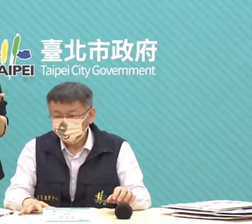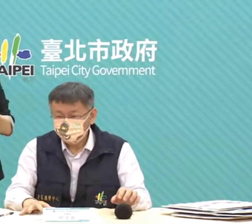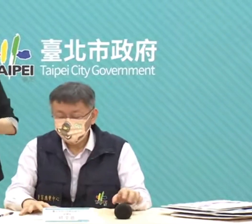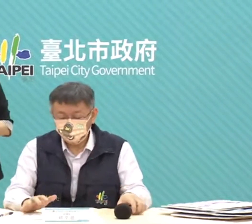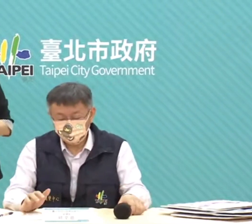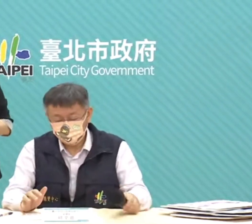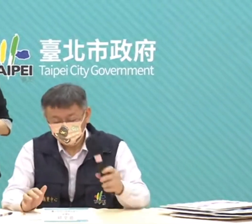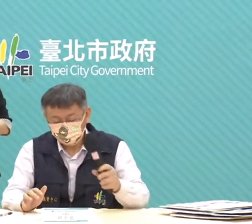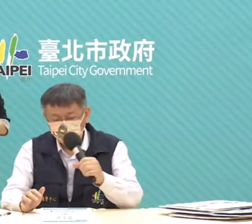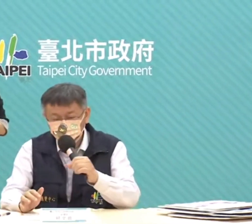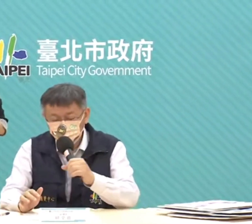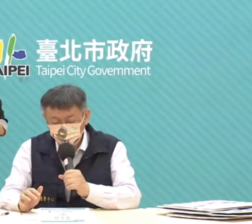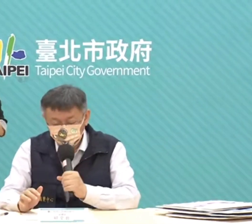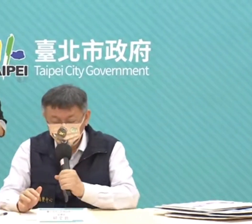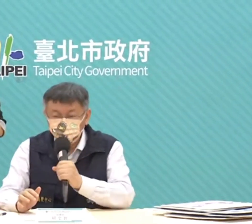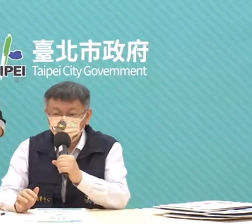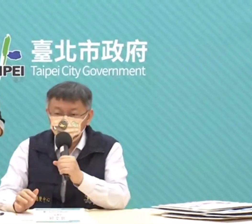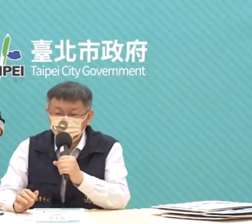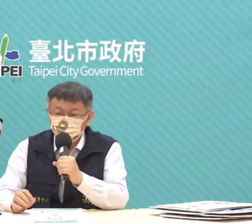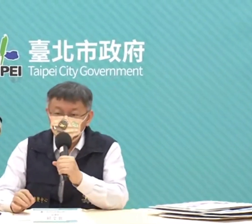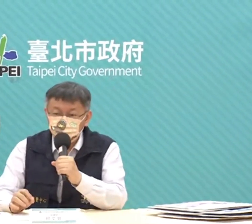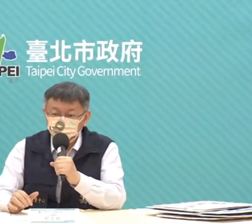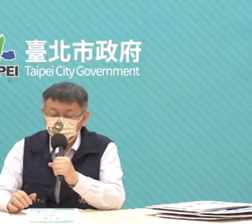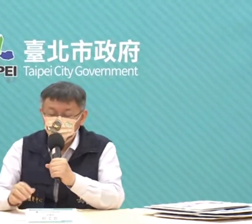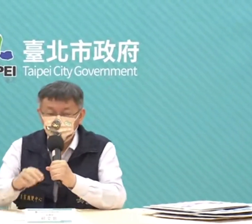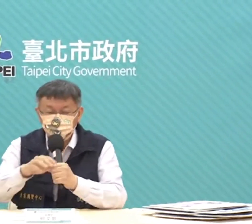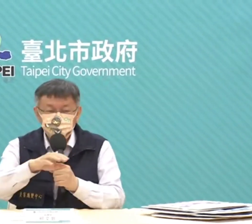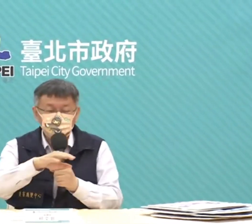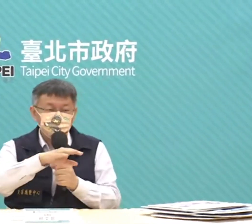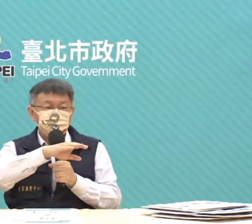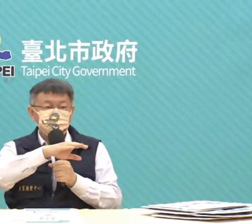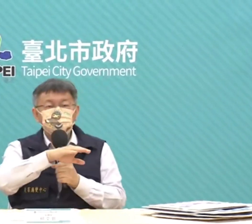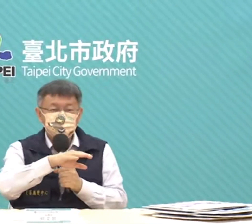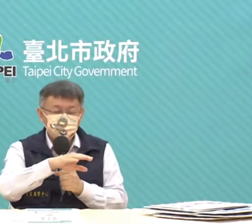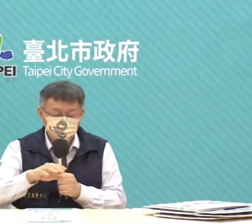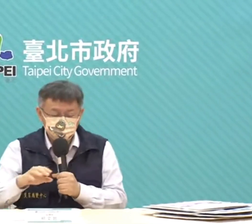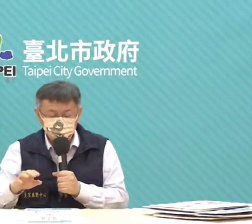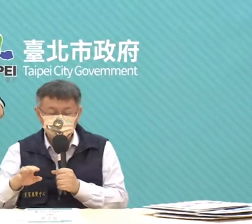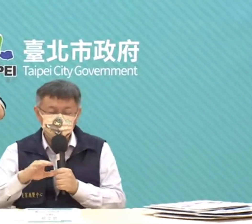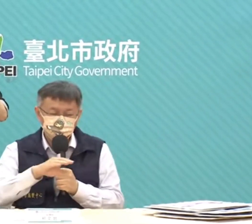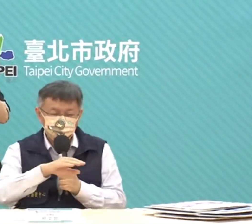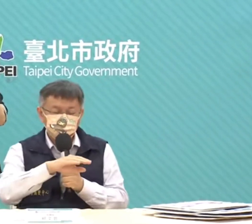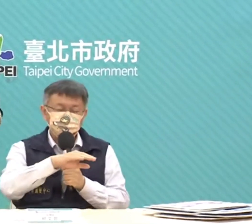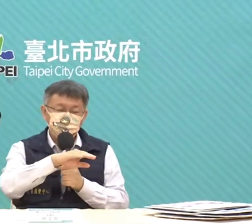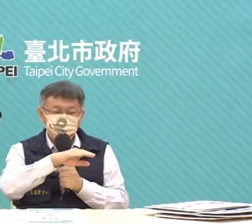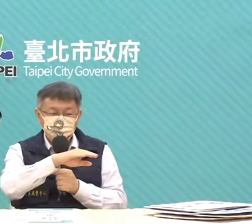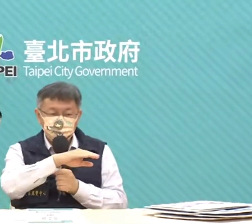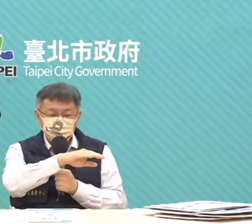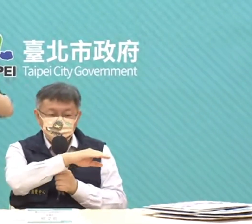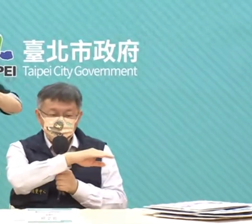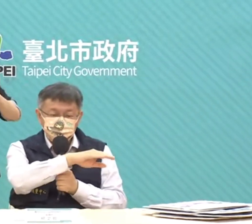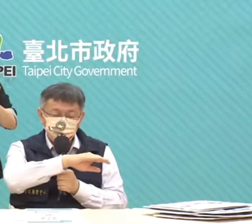谁来负责？ 你第一条是什么？是，我跟你讲哦，这之前已经讲过很多遍，你知